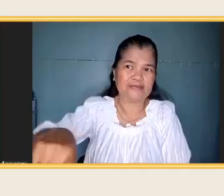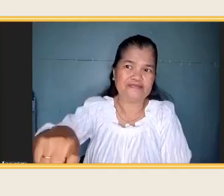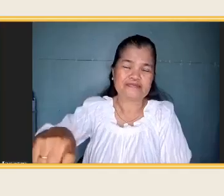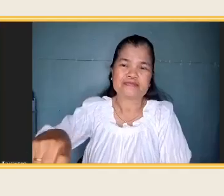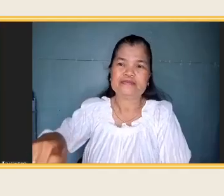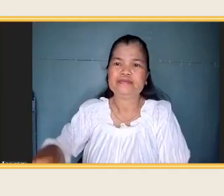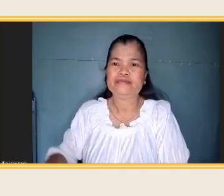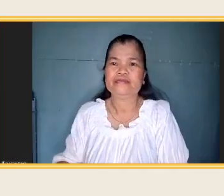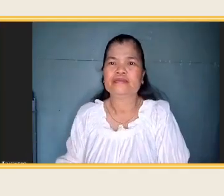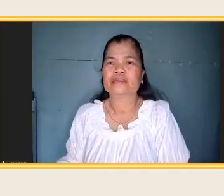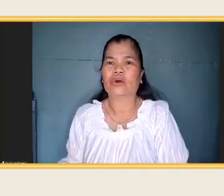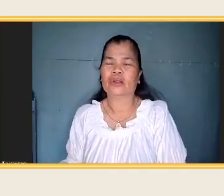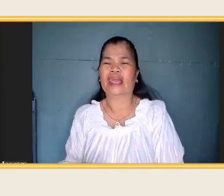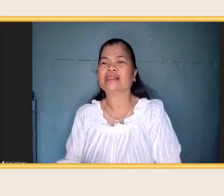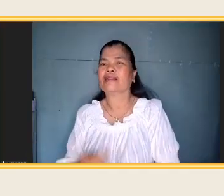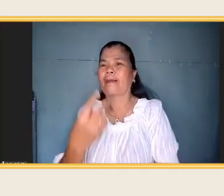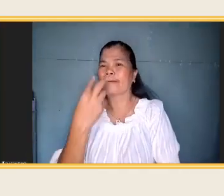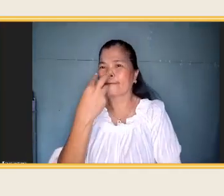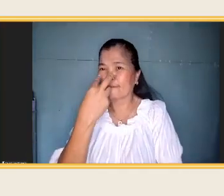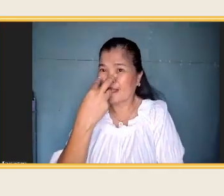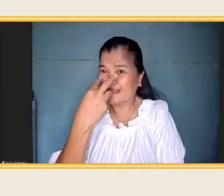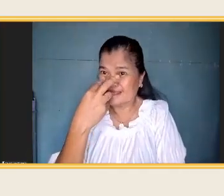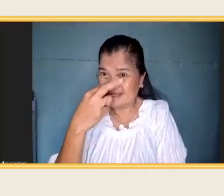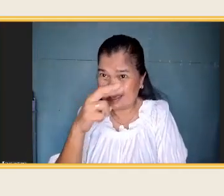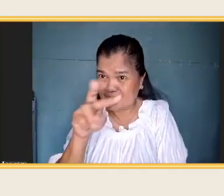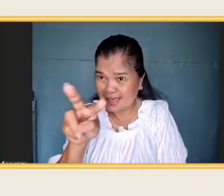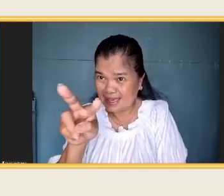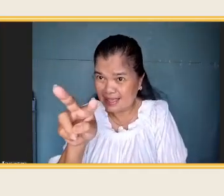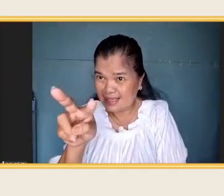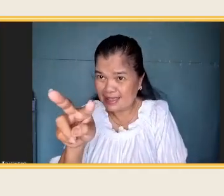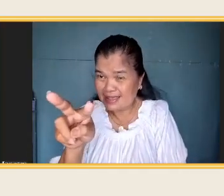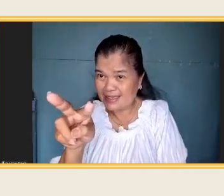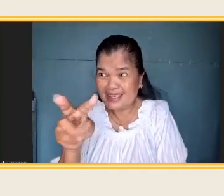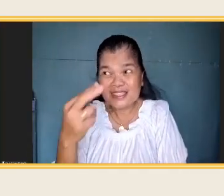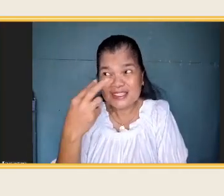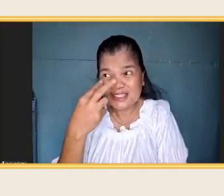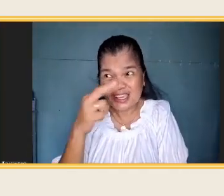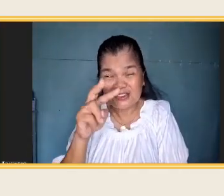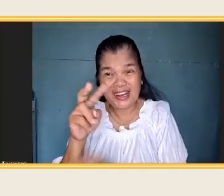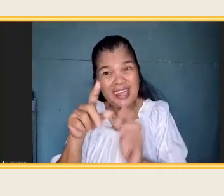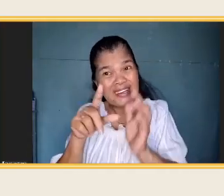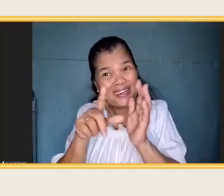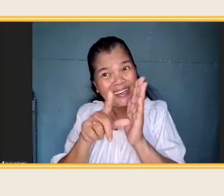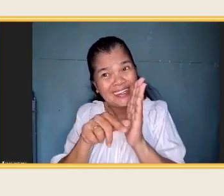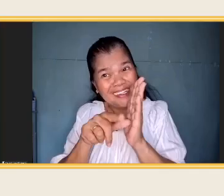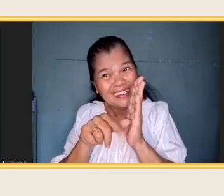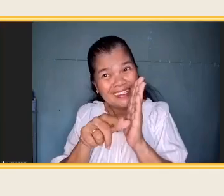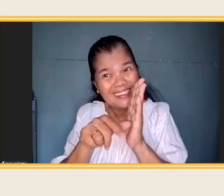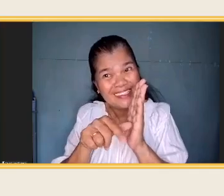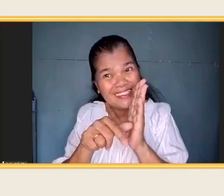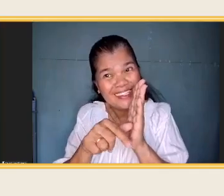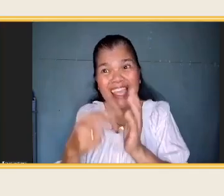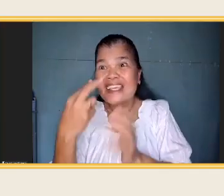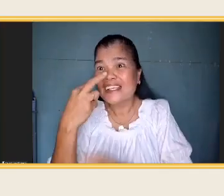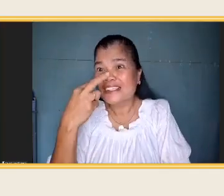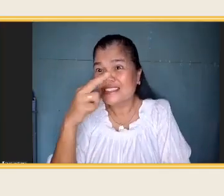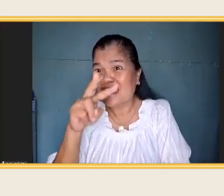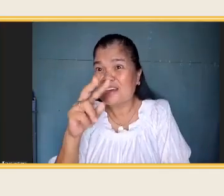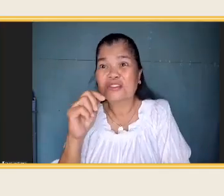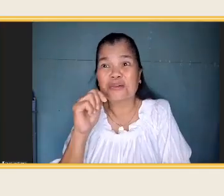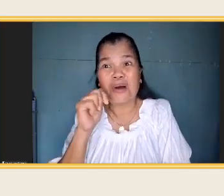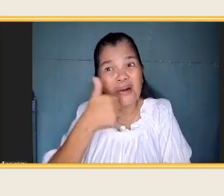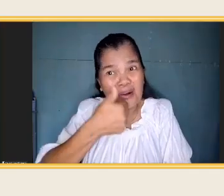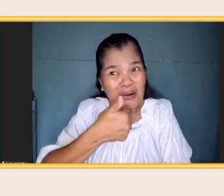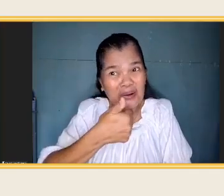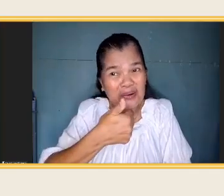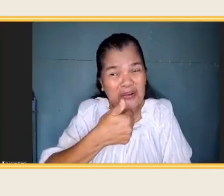movement. Ulit. See you later. See